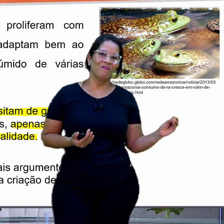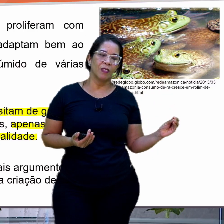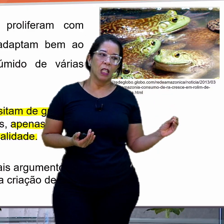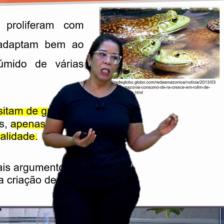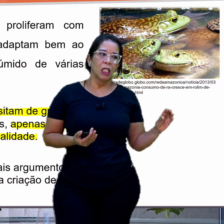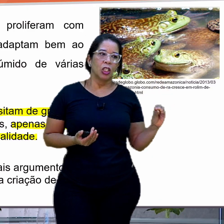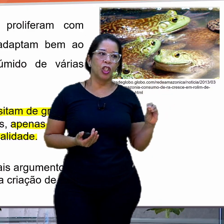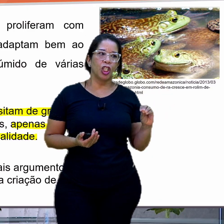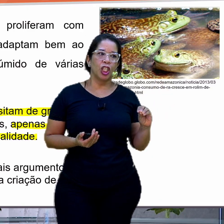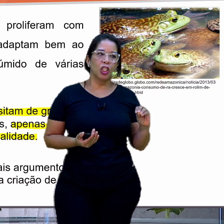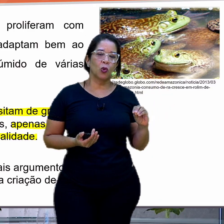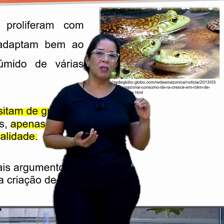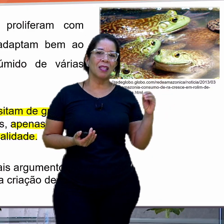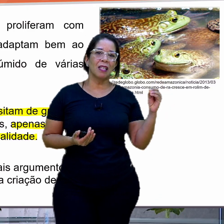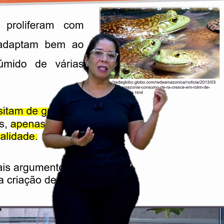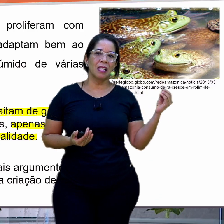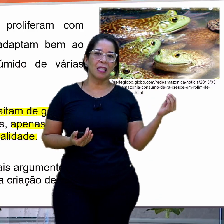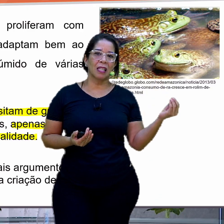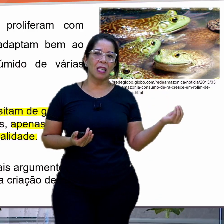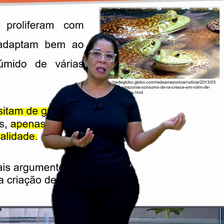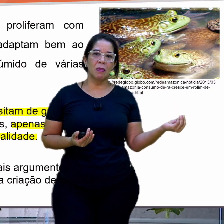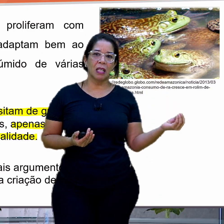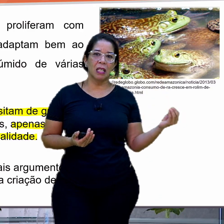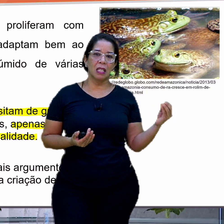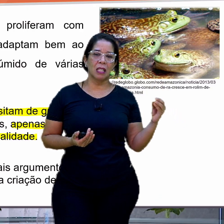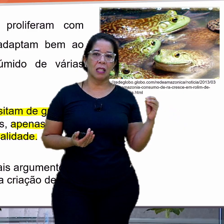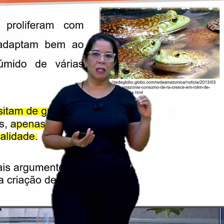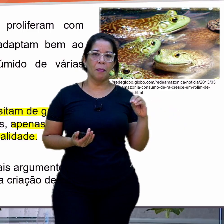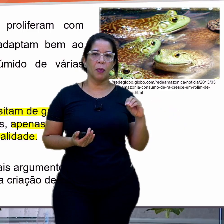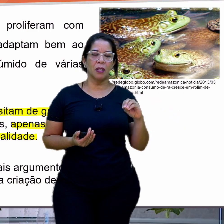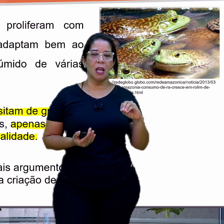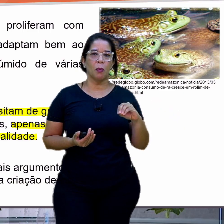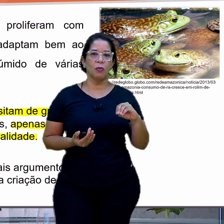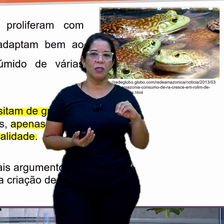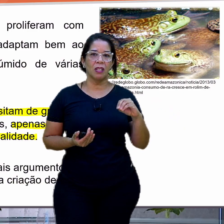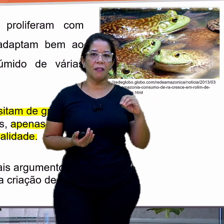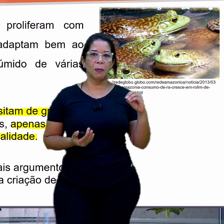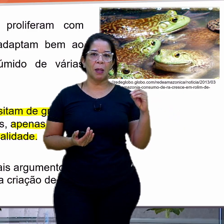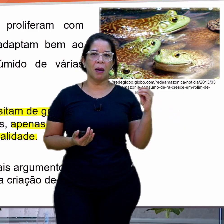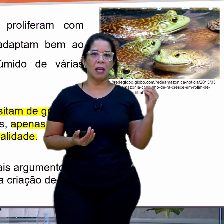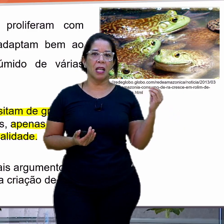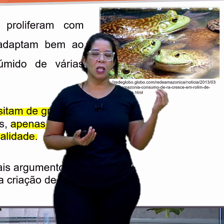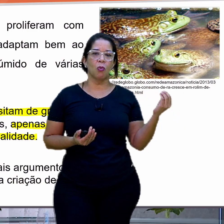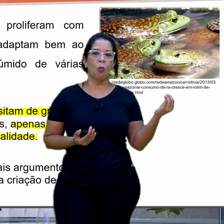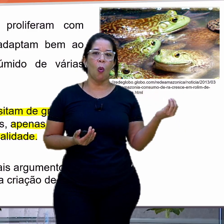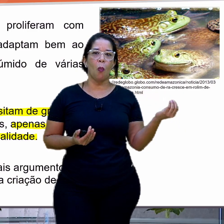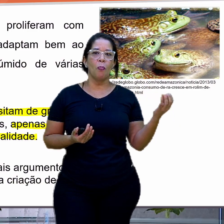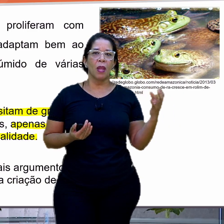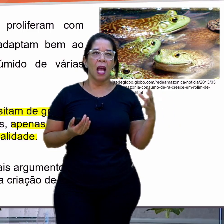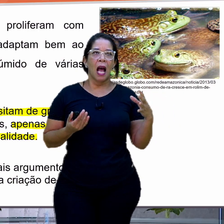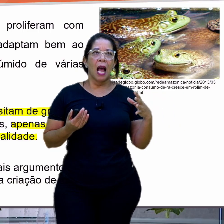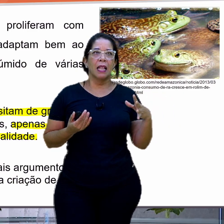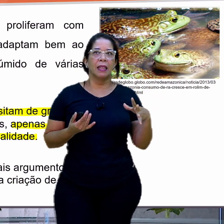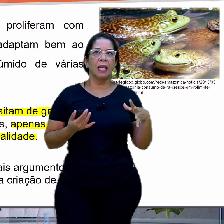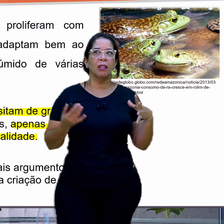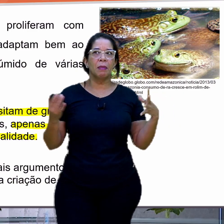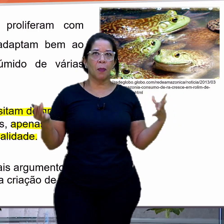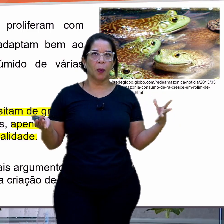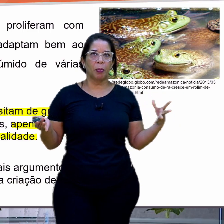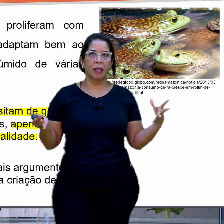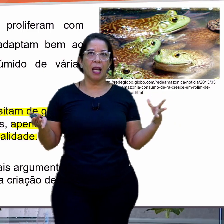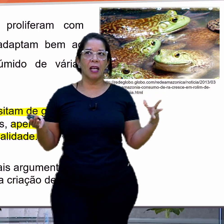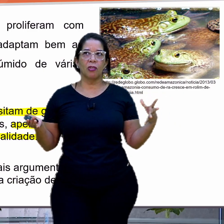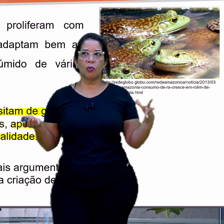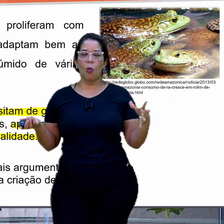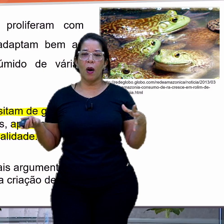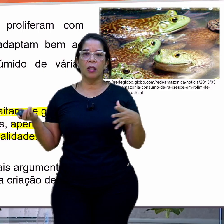inserção de substâncias químicas, né? Por exemplo, quando você trabalha aí dentro